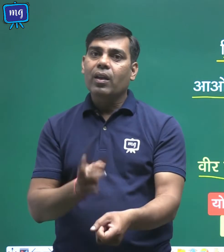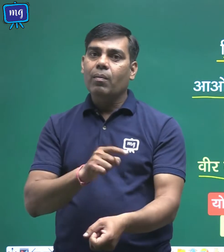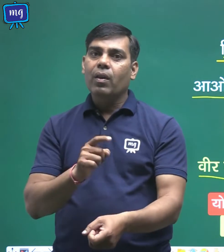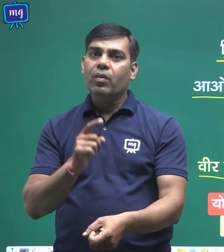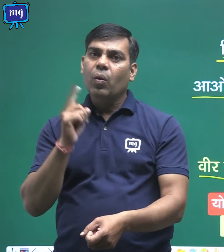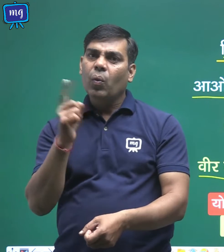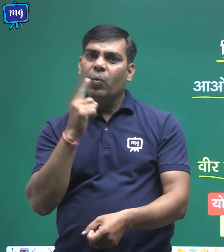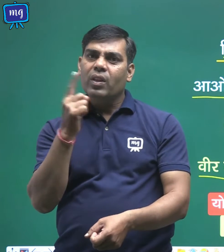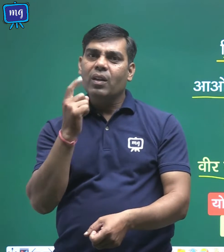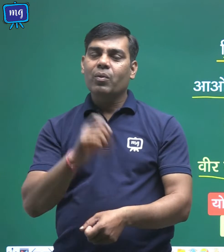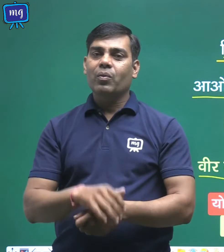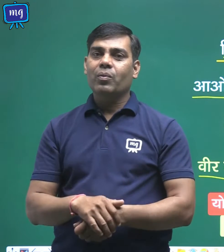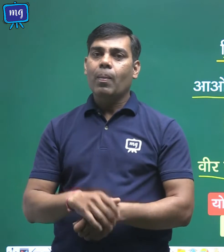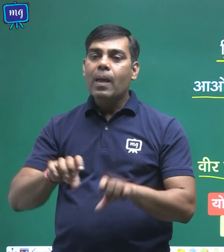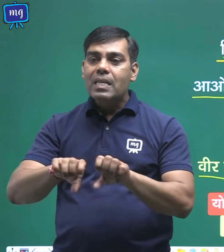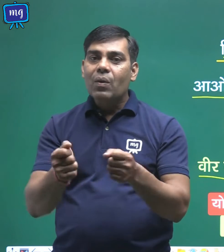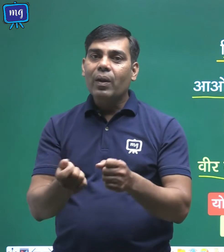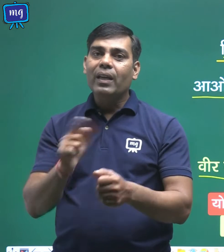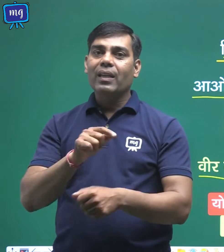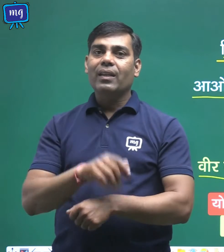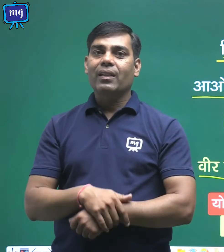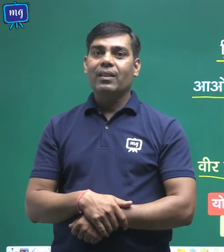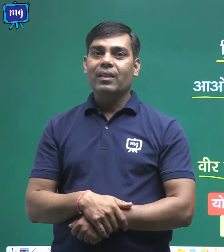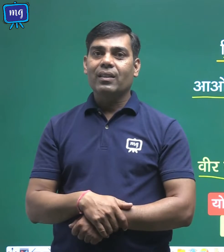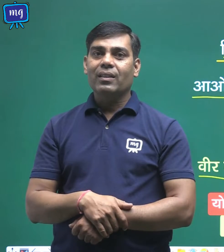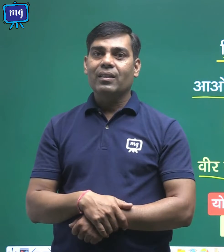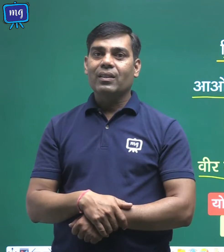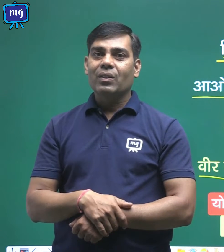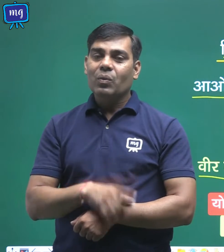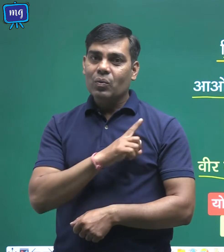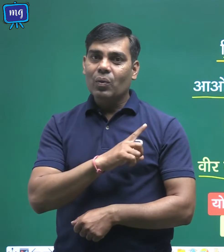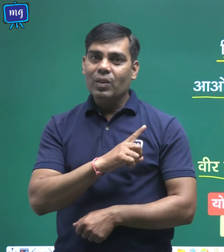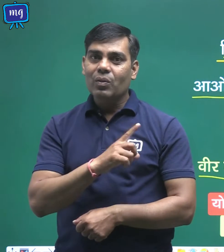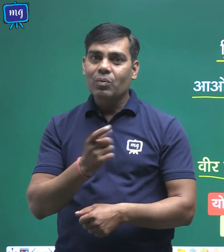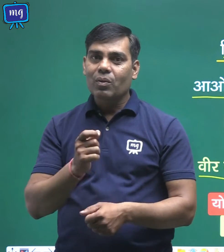चक्रव्यूह तोड़ने की कला आती थी।